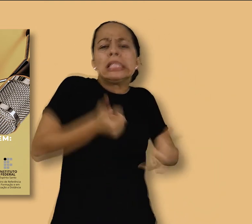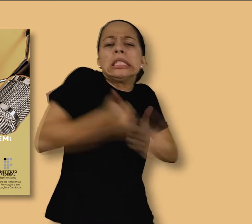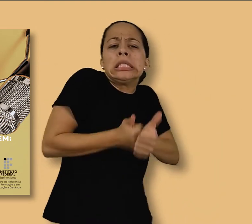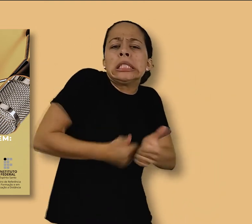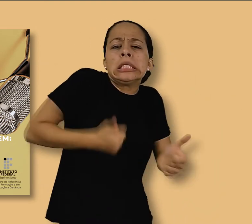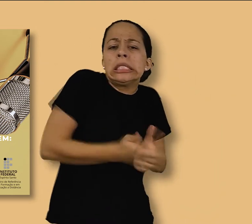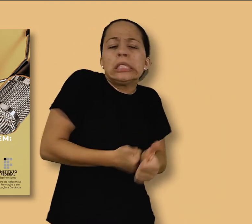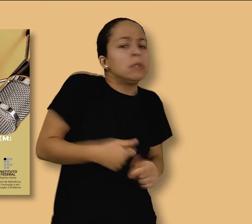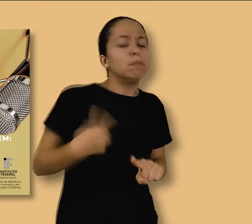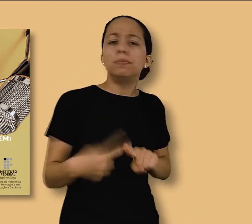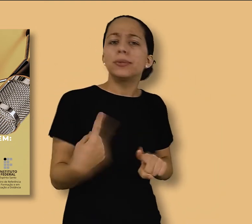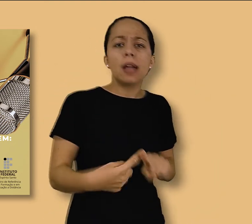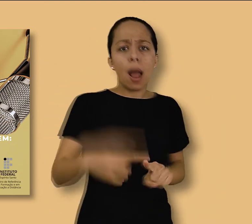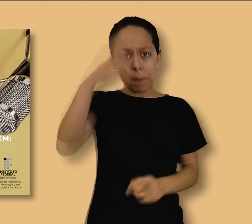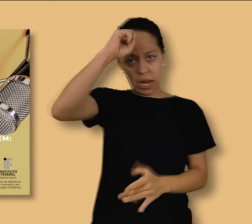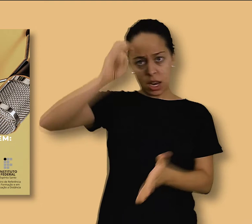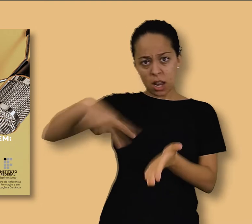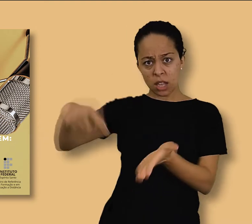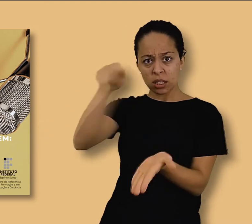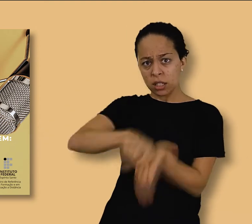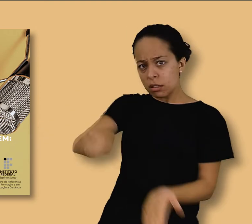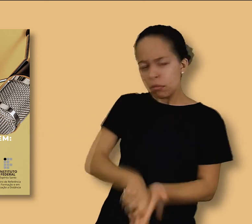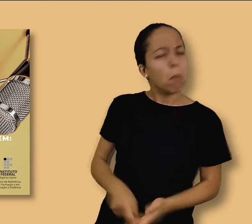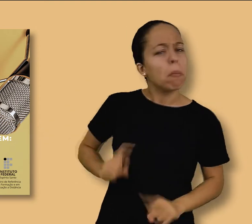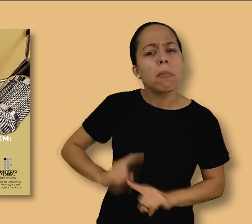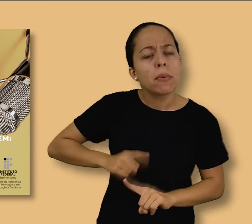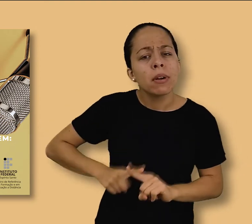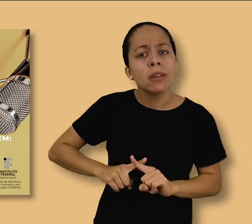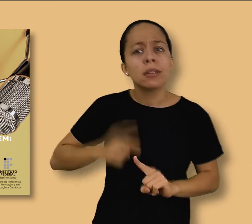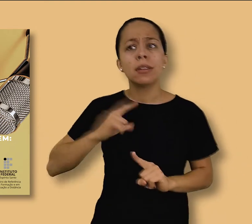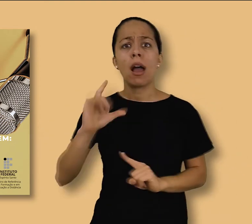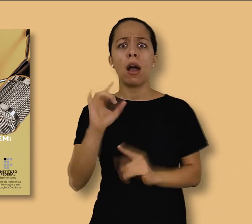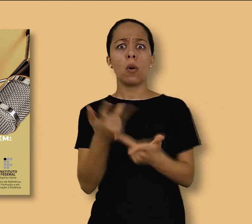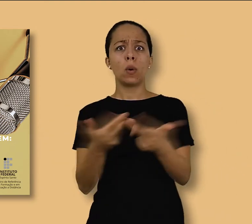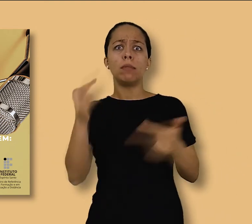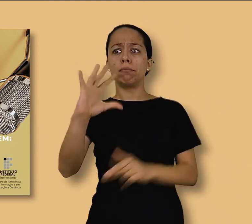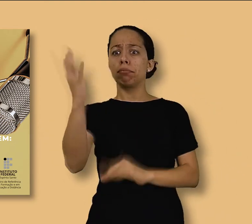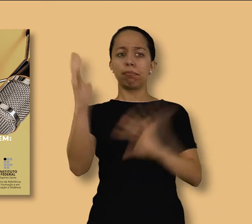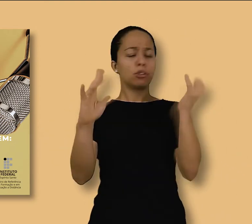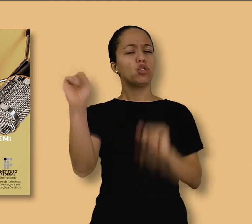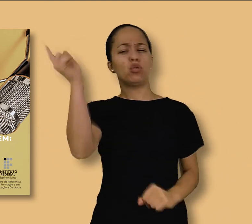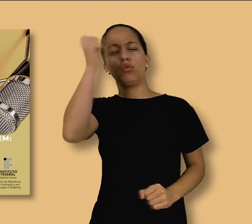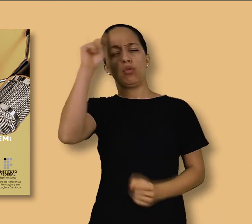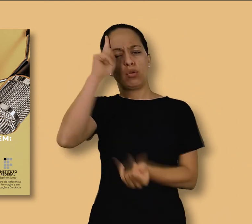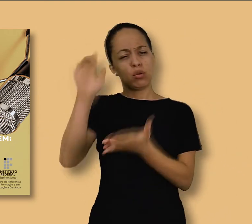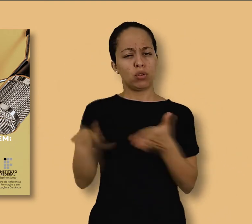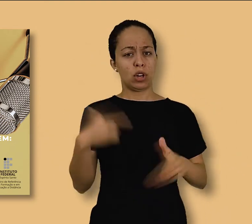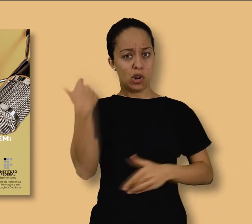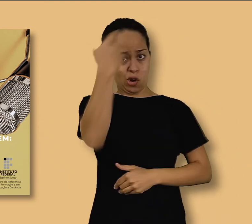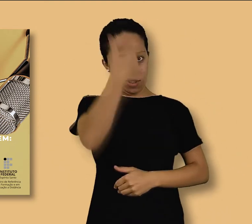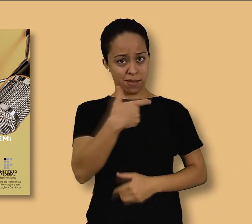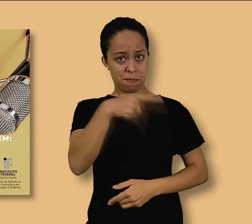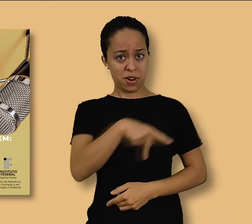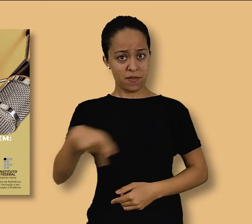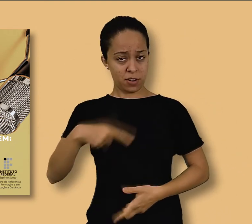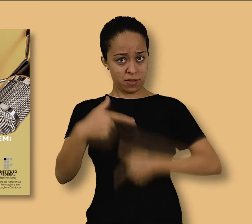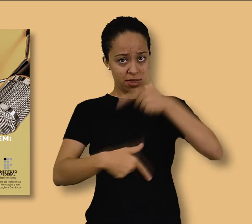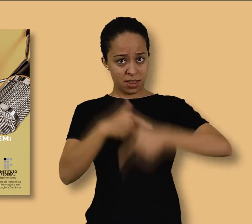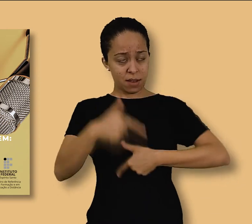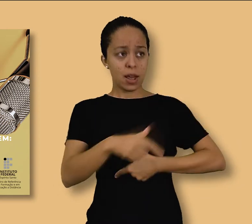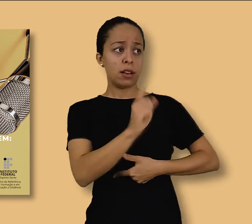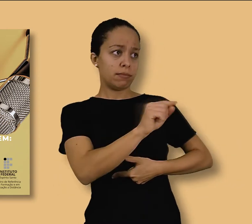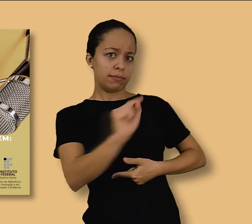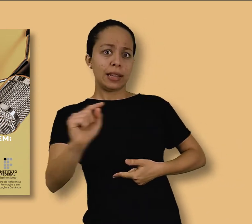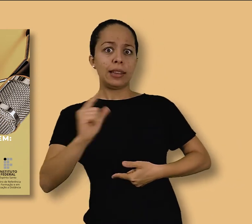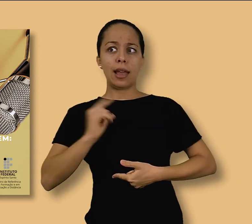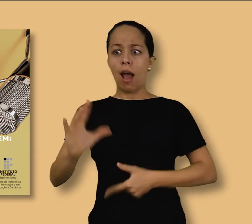como porque que ele não consegue ser Alfabetizado essas questões surgem no dia a dia né da atividade docente é muito comum